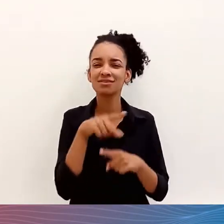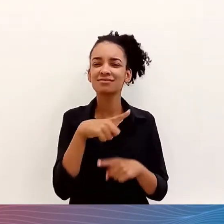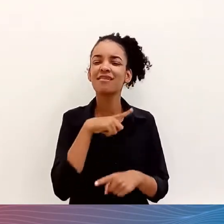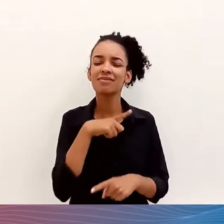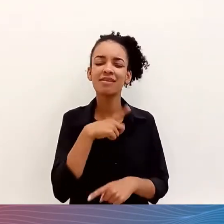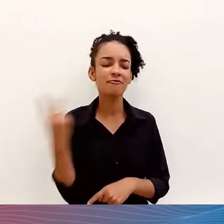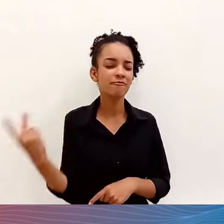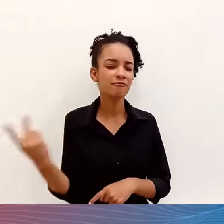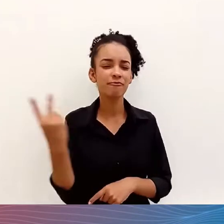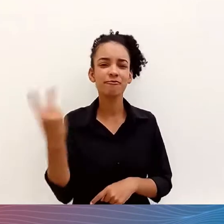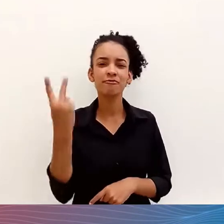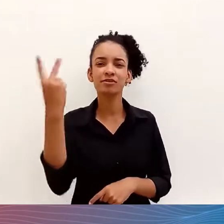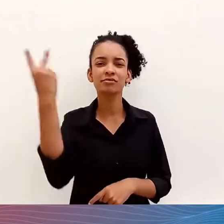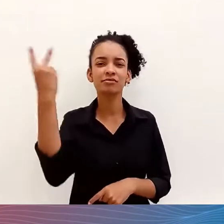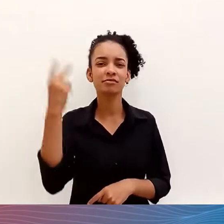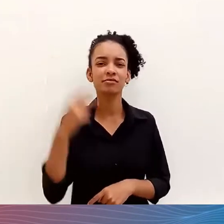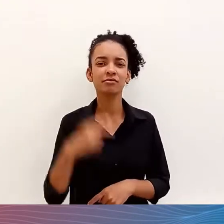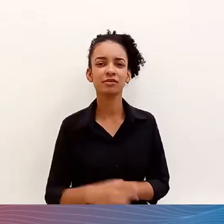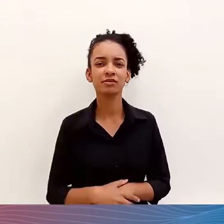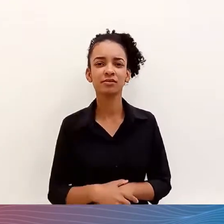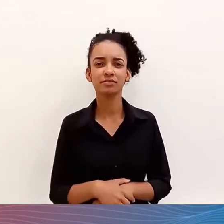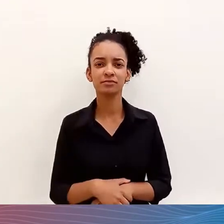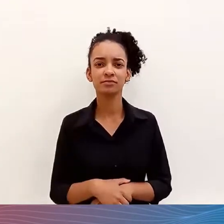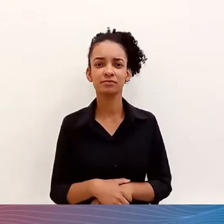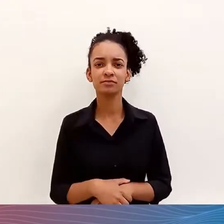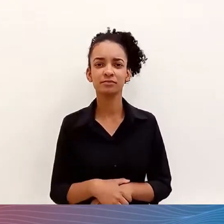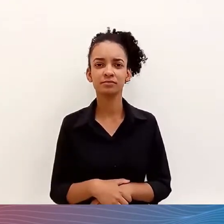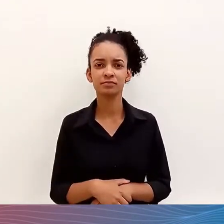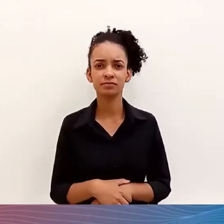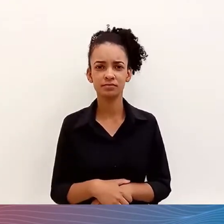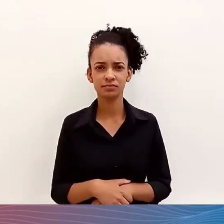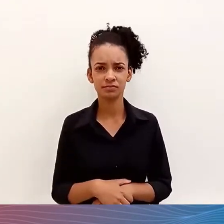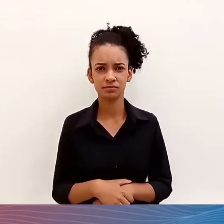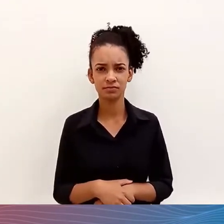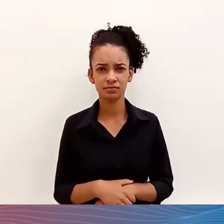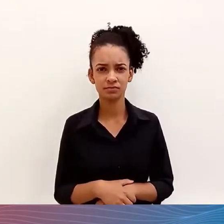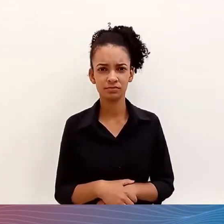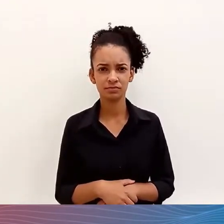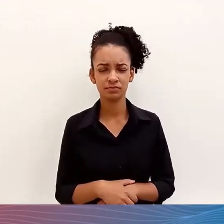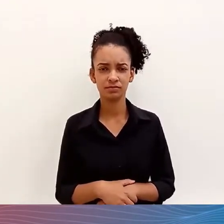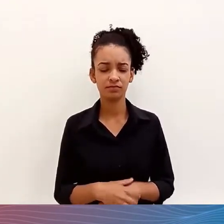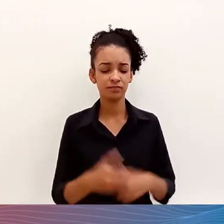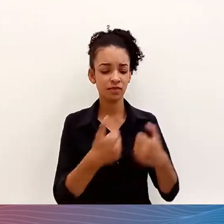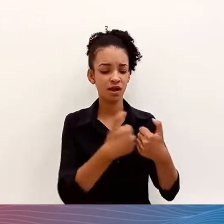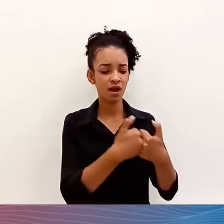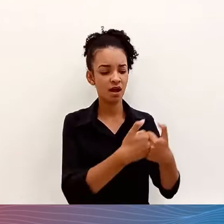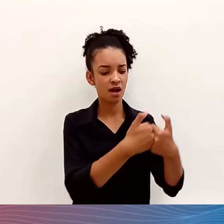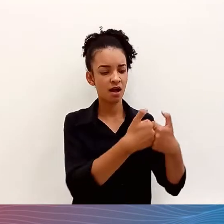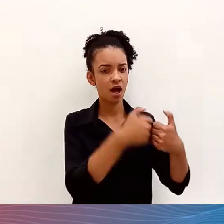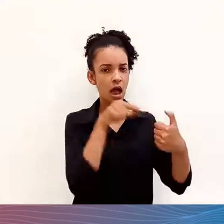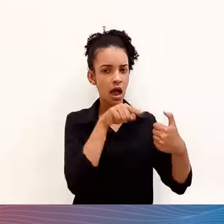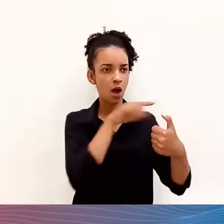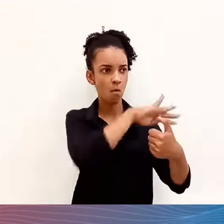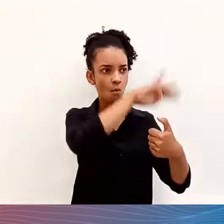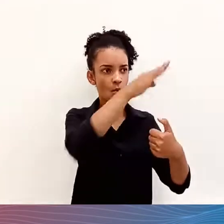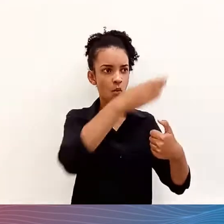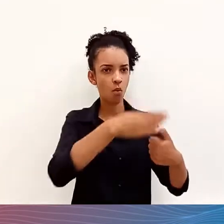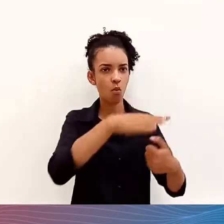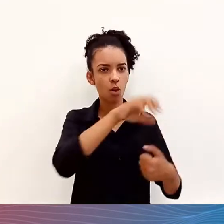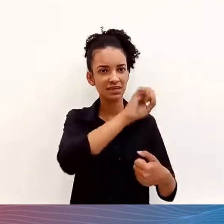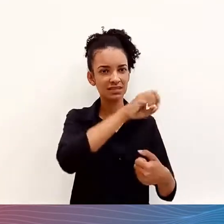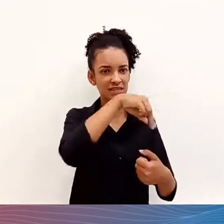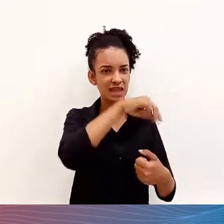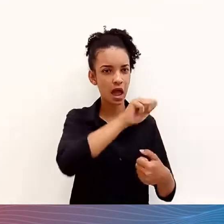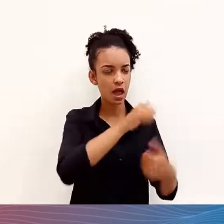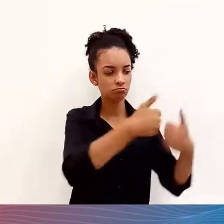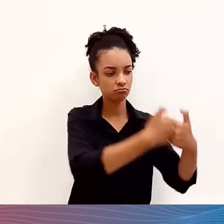o monte, a arca, irmão, se moveu do monte Sinai até o monte Sião,